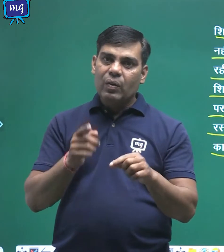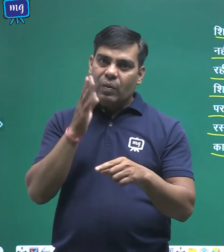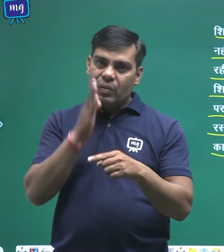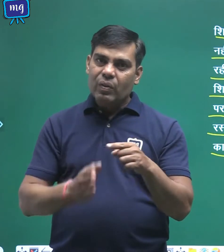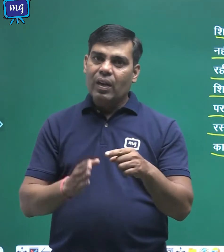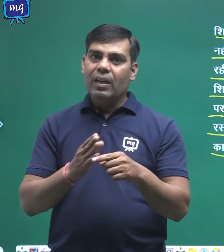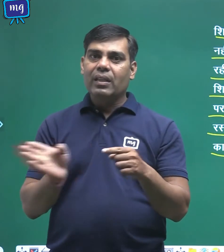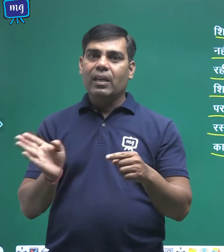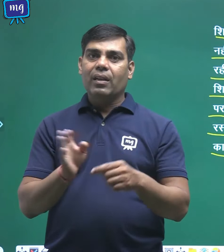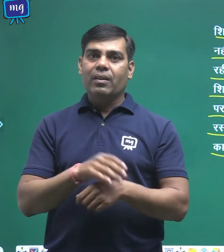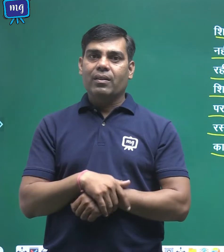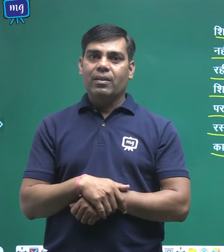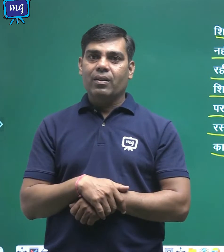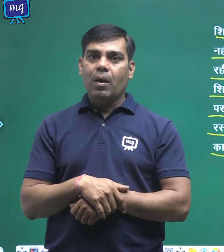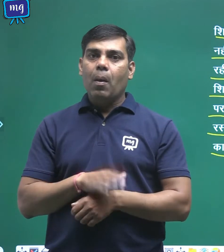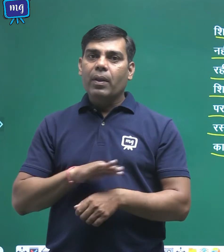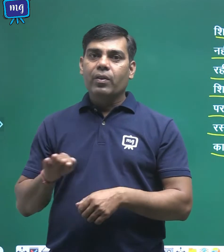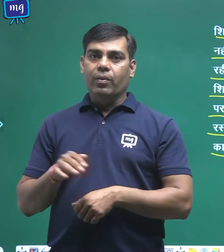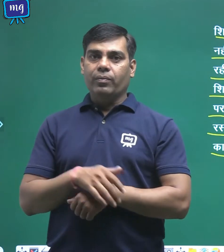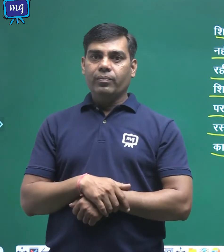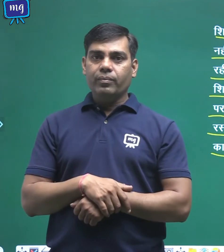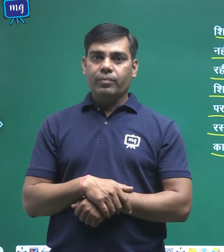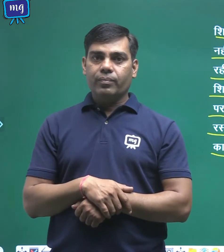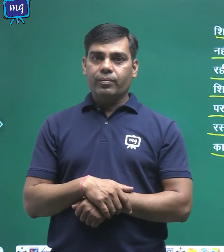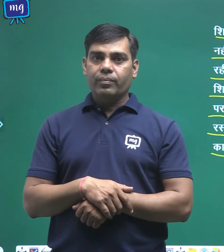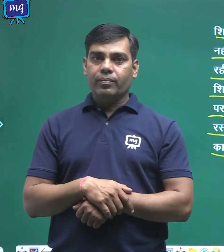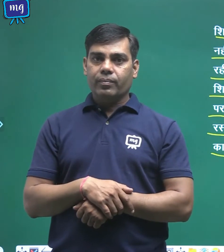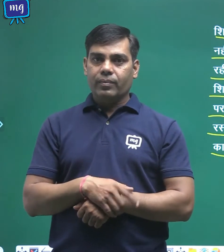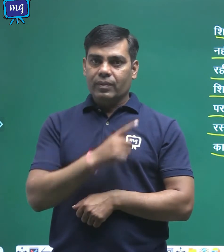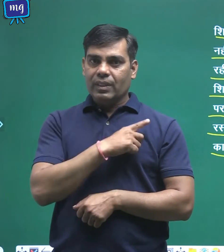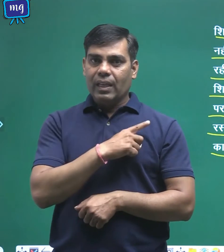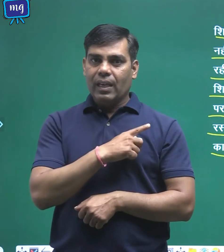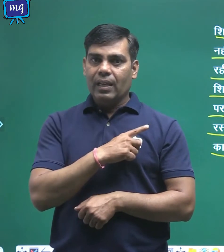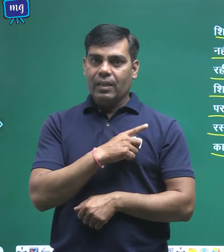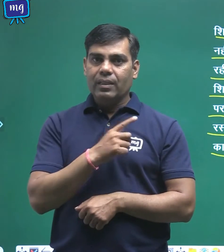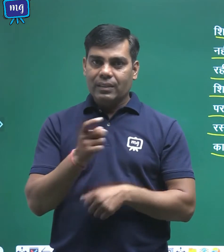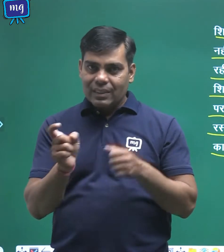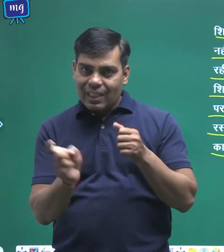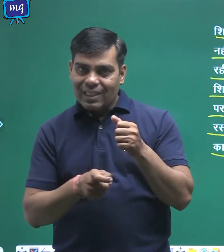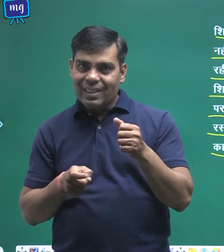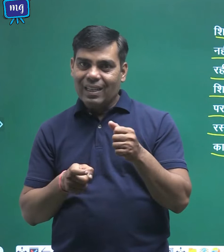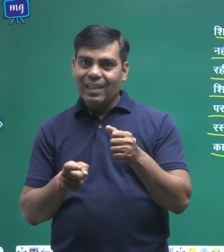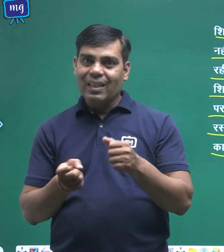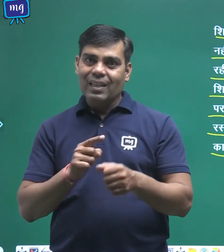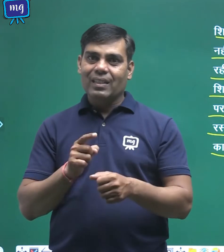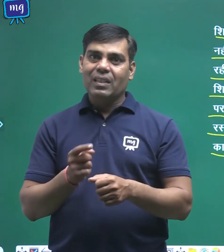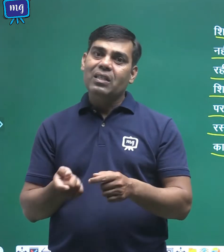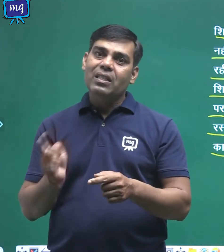दिया। बच्चों, यह हंसिया है जिससे